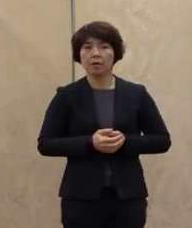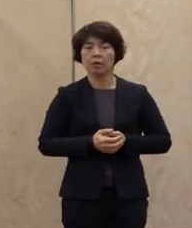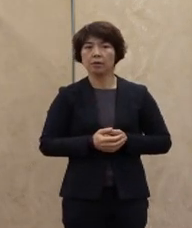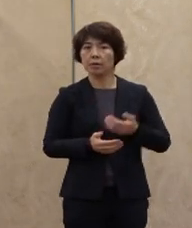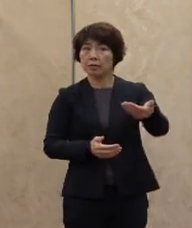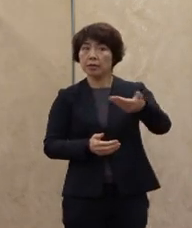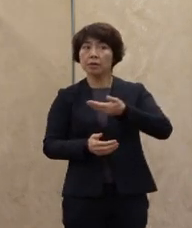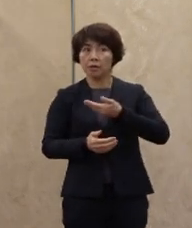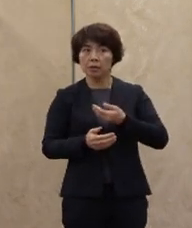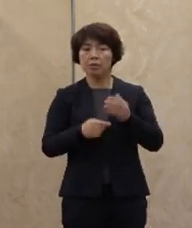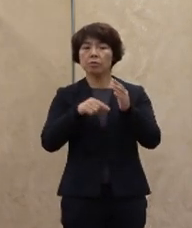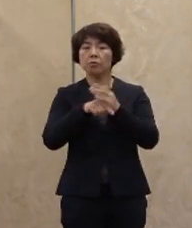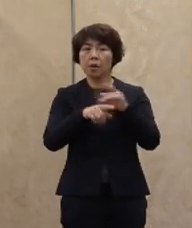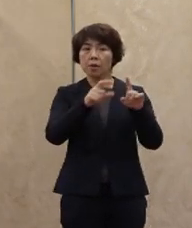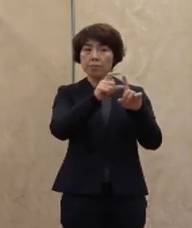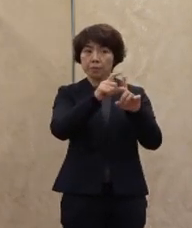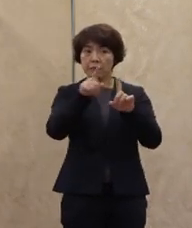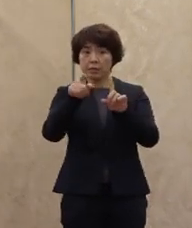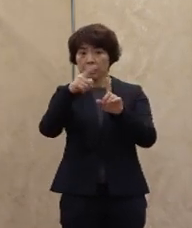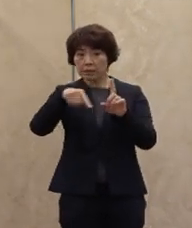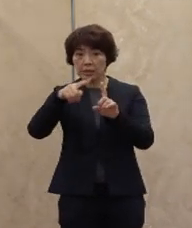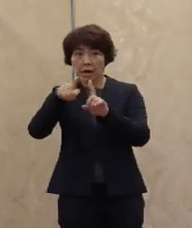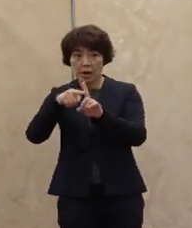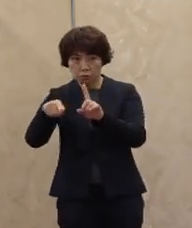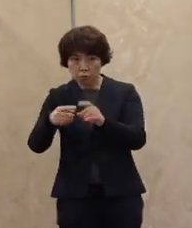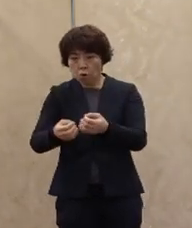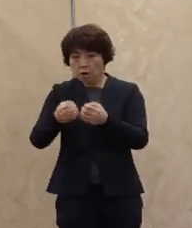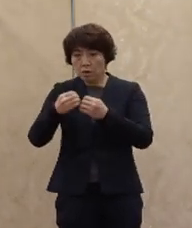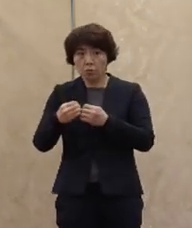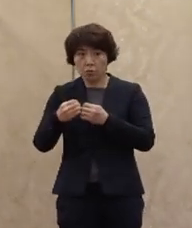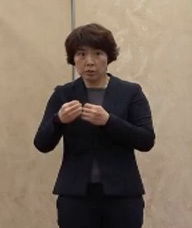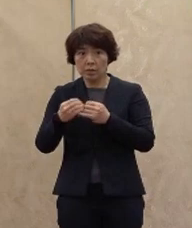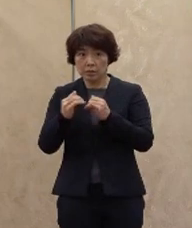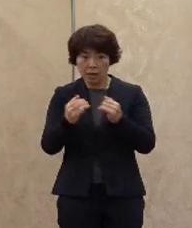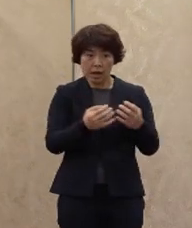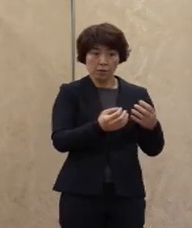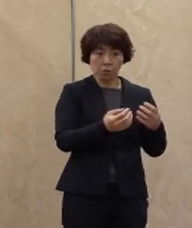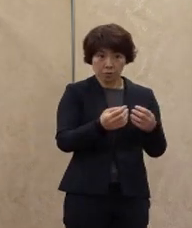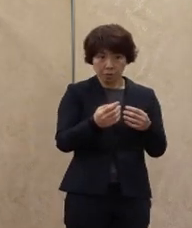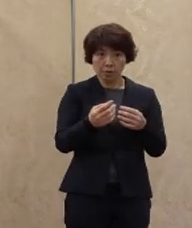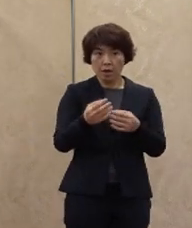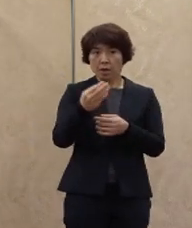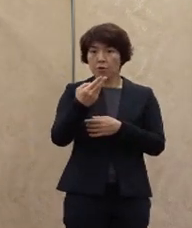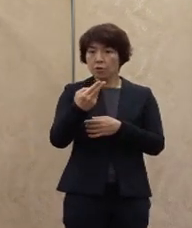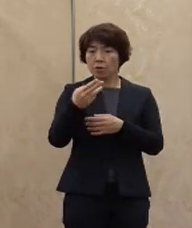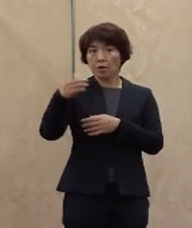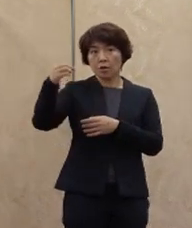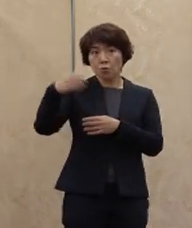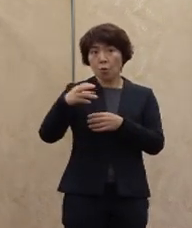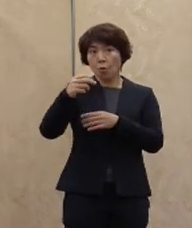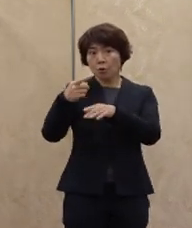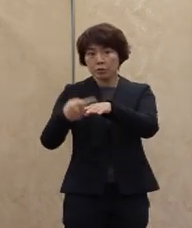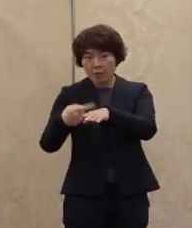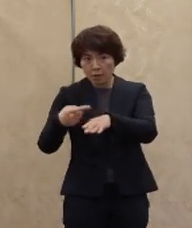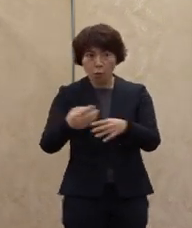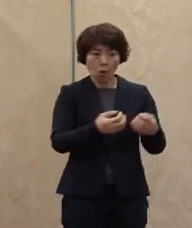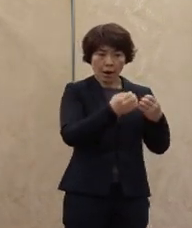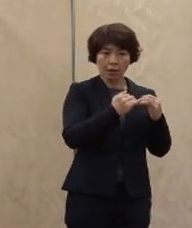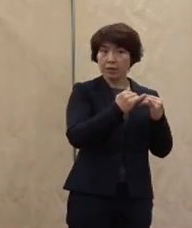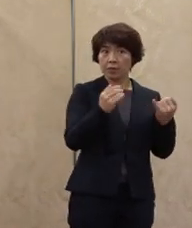ことは、PCR の陽性者と感染者は違うっていうご認識を今お持ちということでよろしいでしょうか。 そう